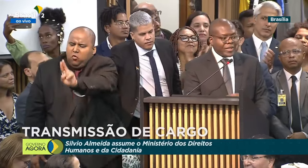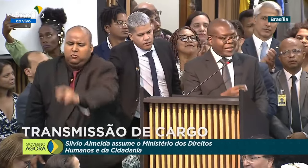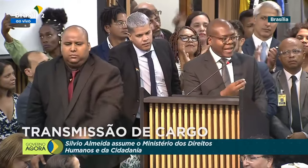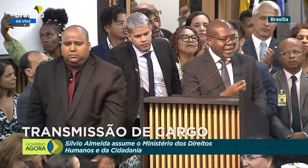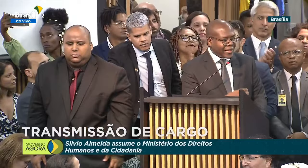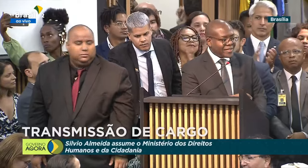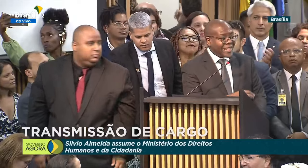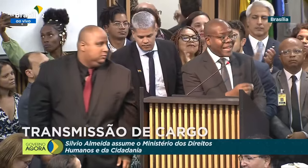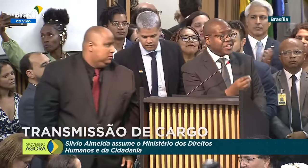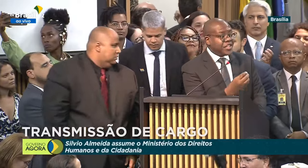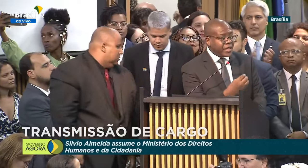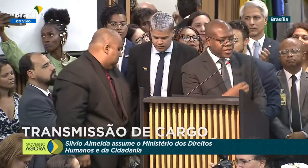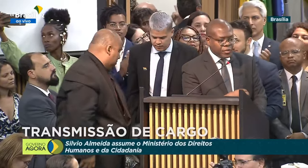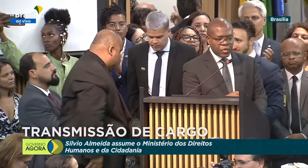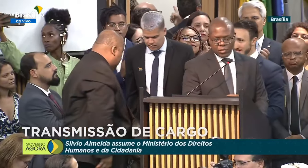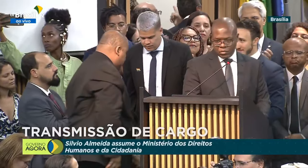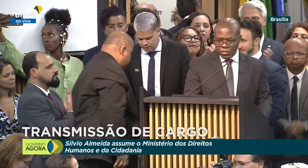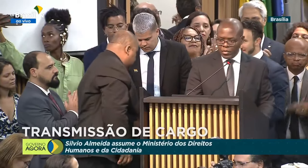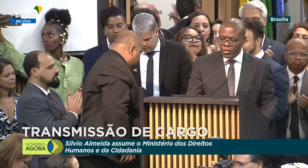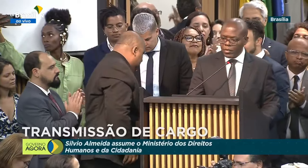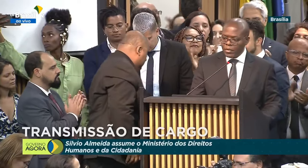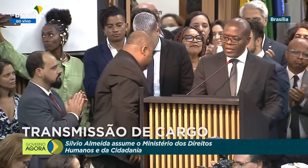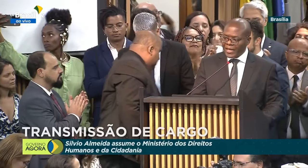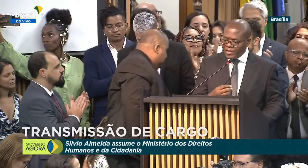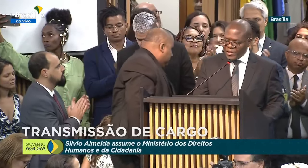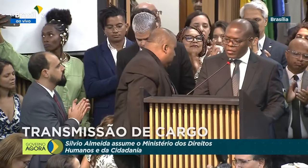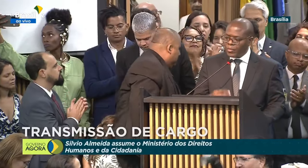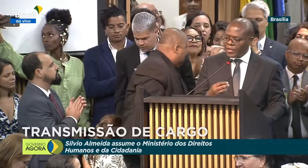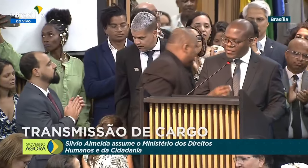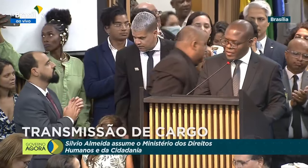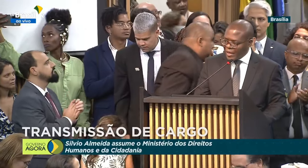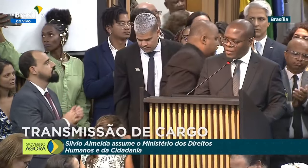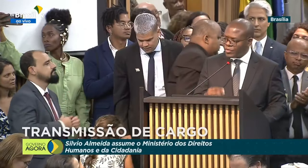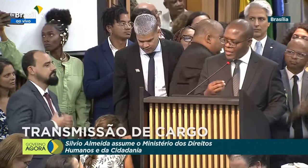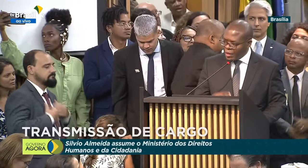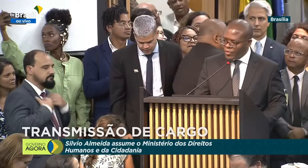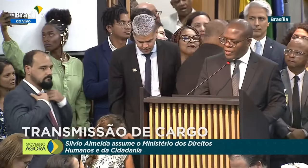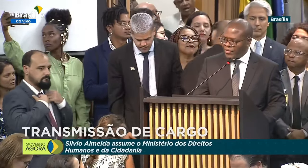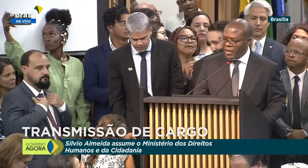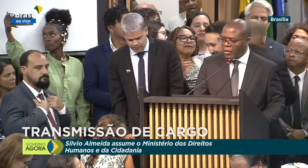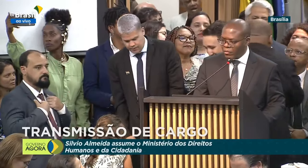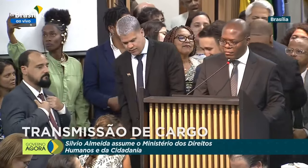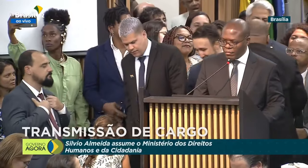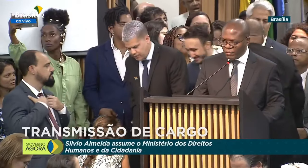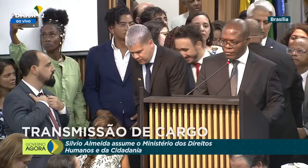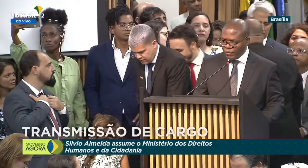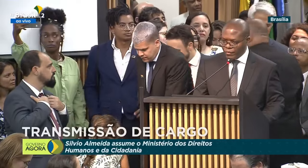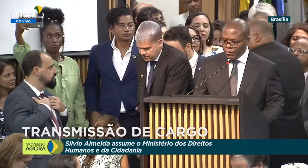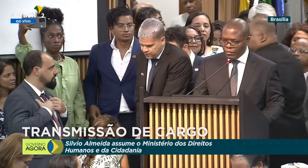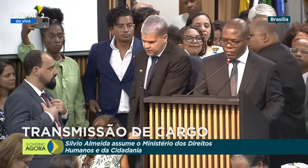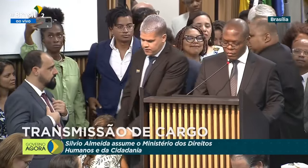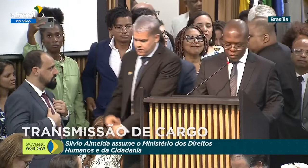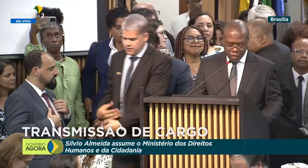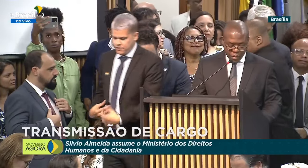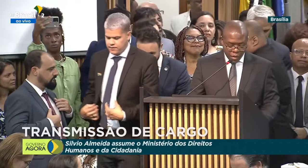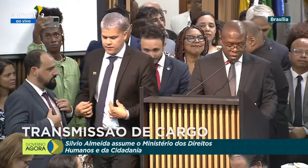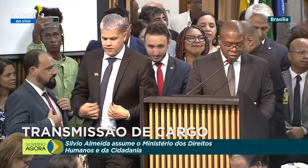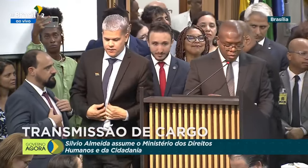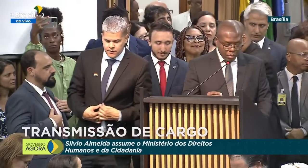todo o interesse legítimo trazido ao Ministério será objeto de diálogo